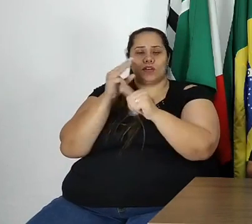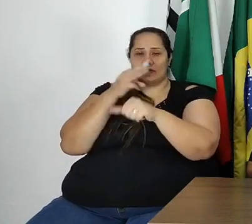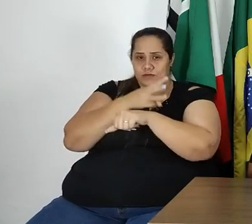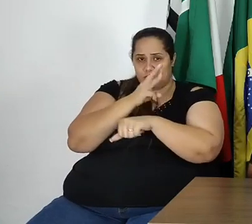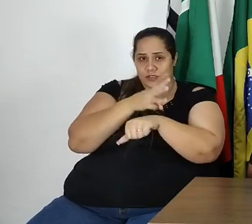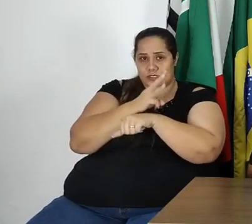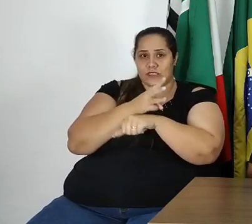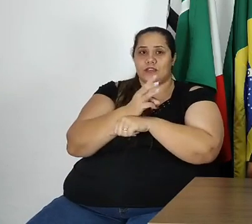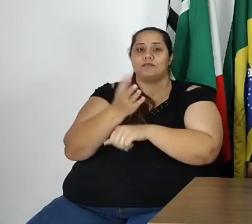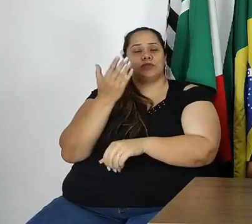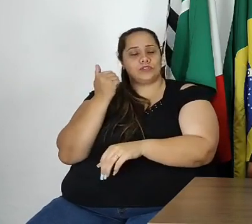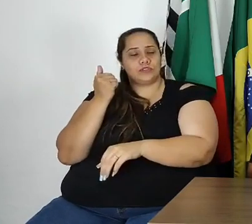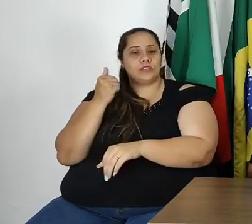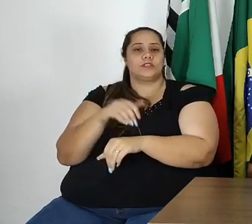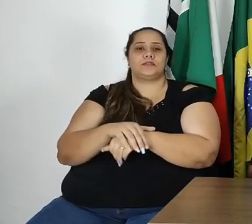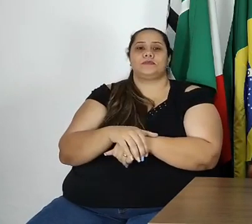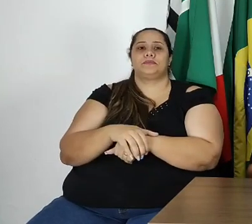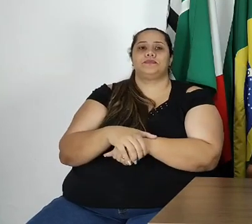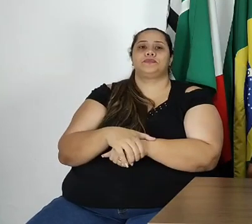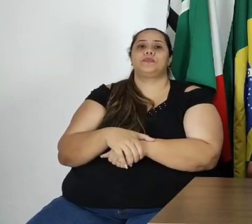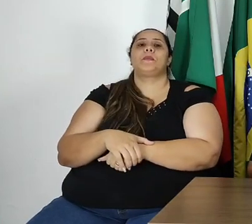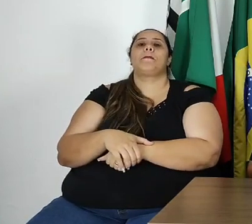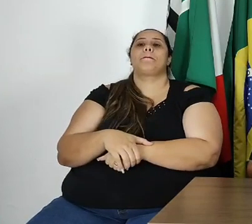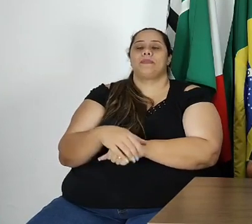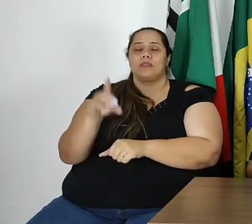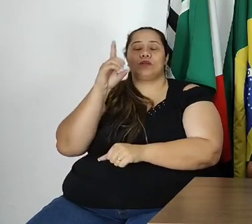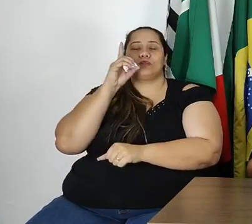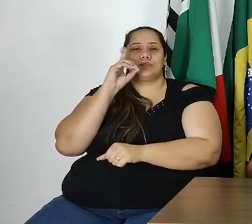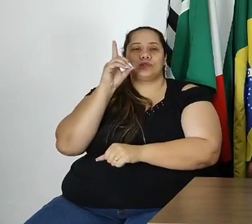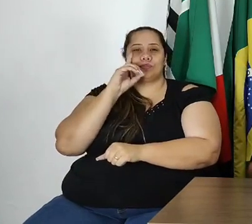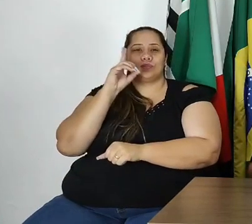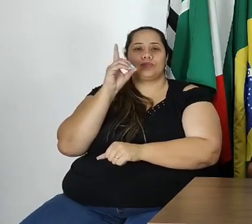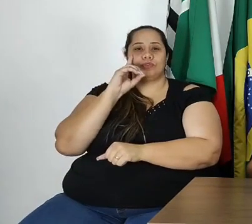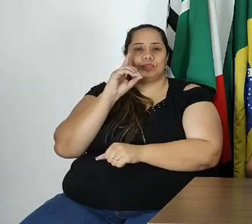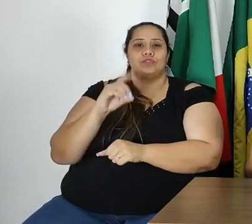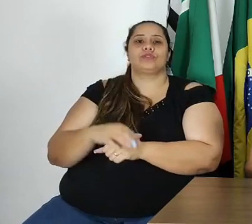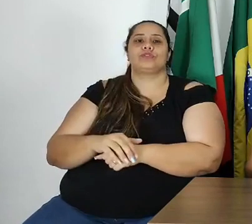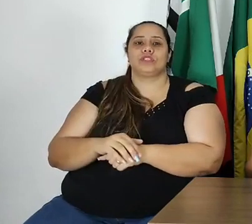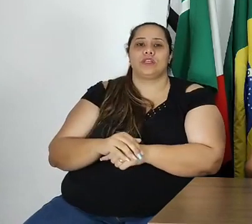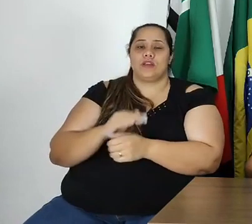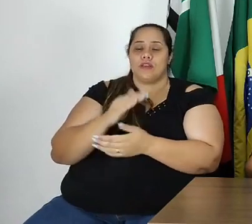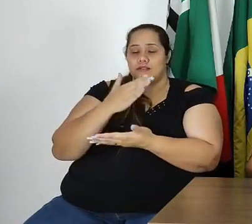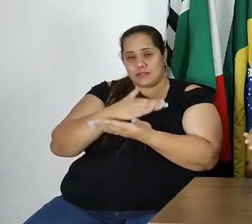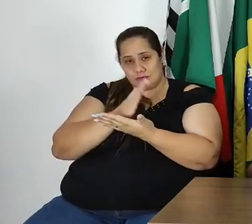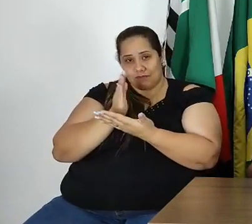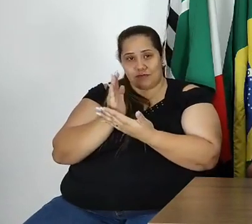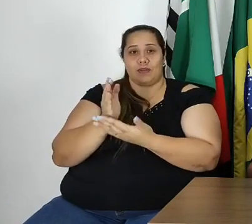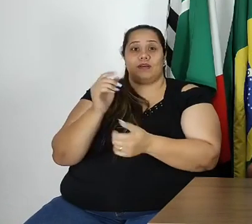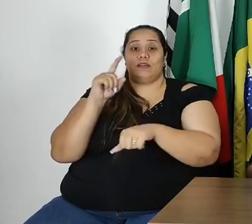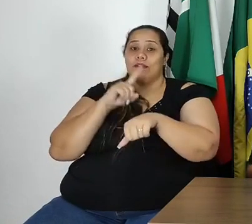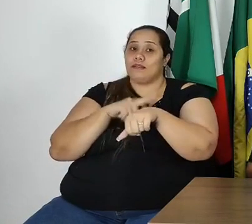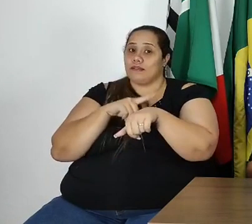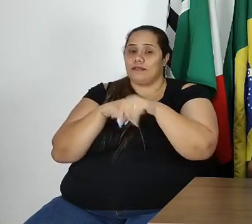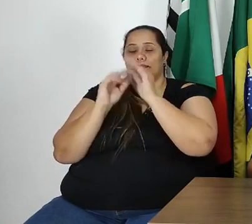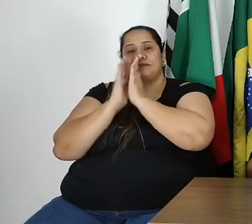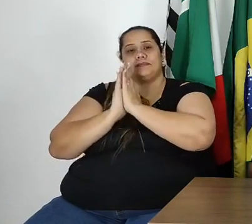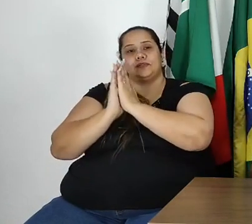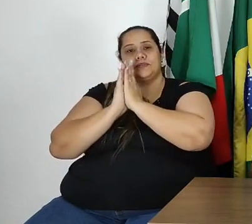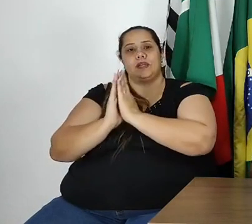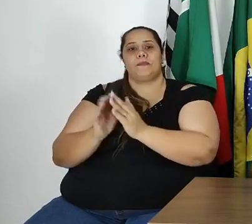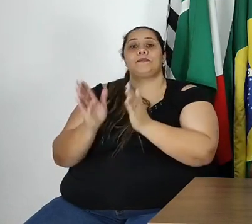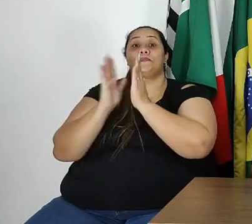a intercessão ser parte do seu dia a dia. Reserve um horário para orar.